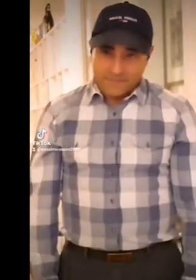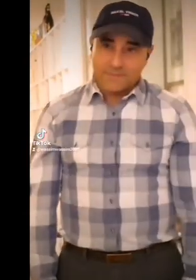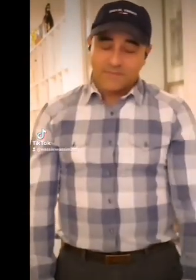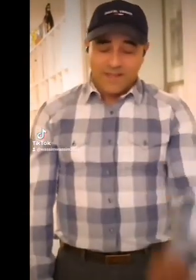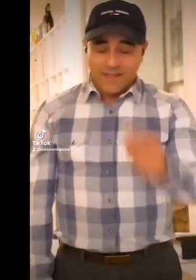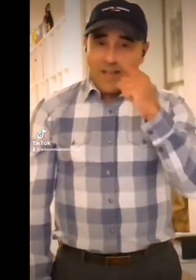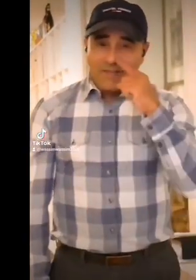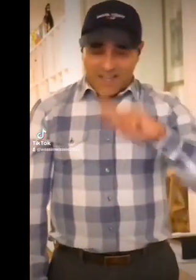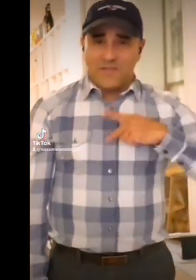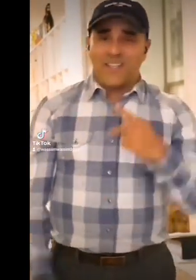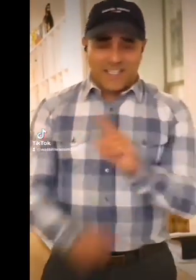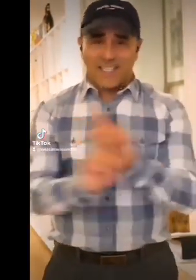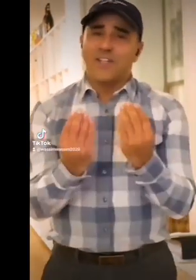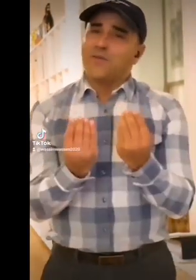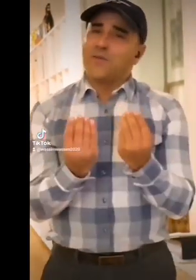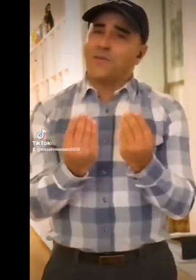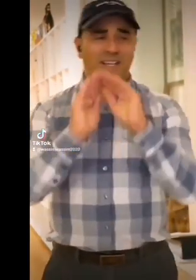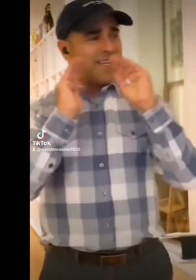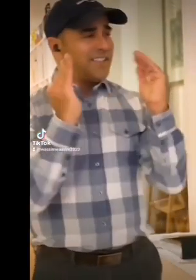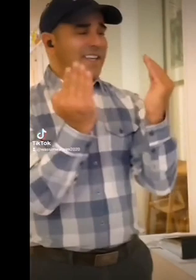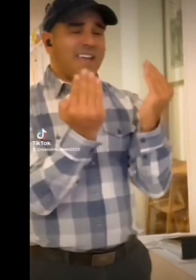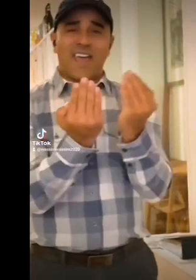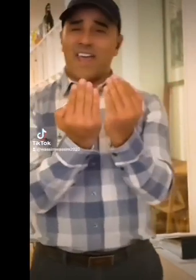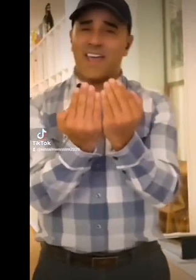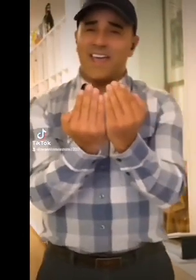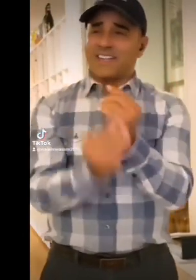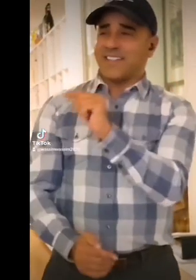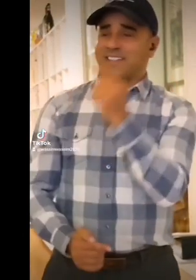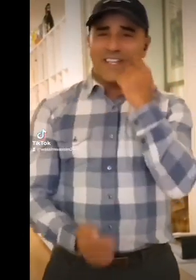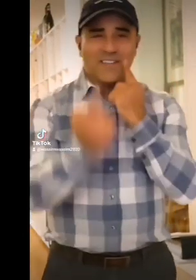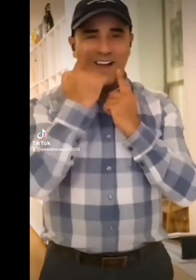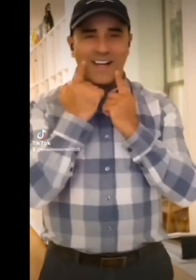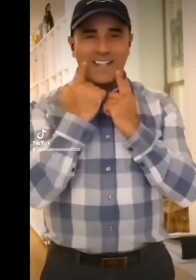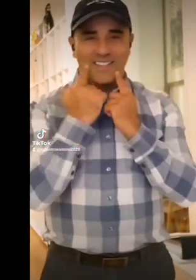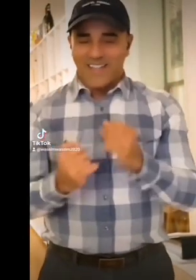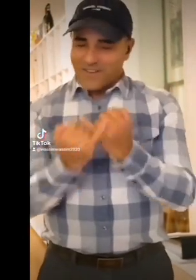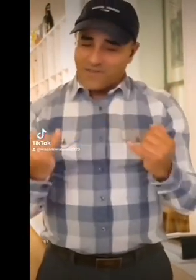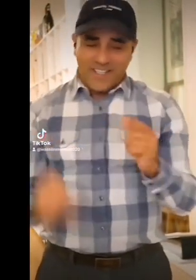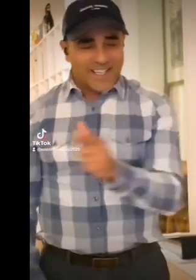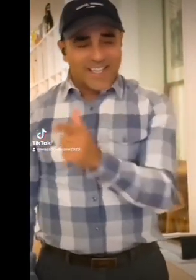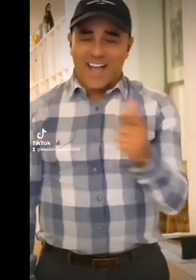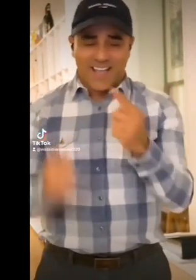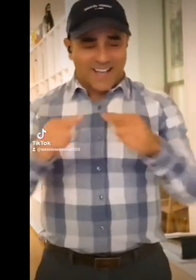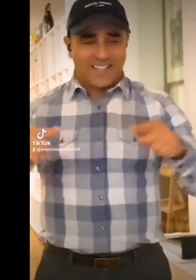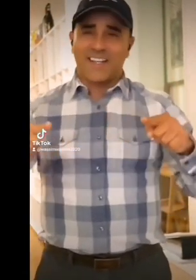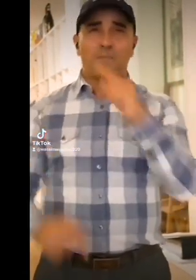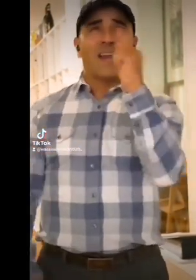Wenn wir nicht fühlen, die Erde, sie weint, wie kein anderer Planet,